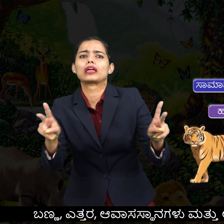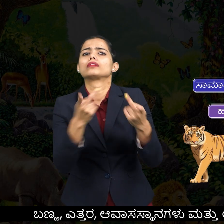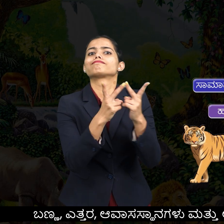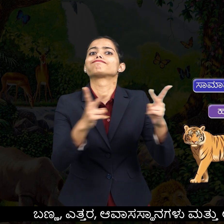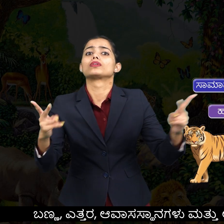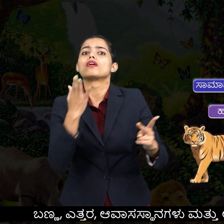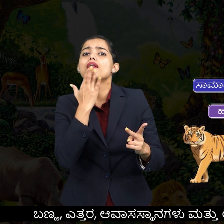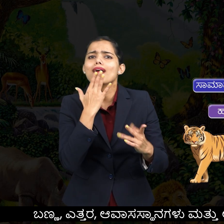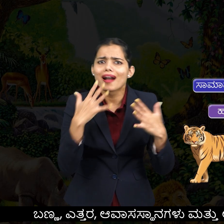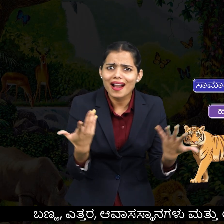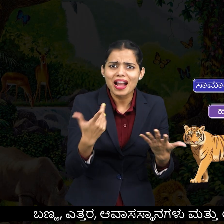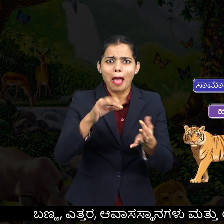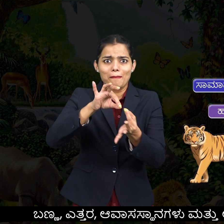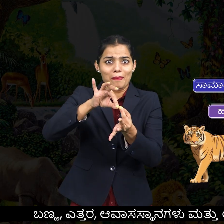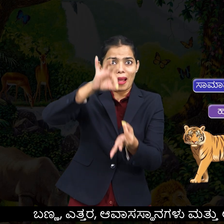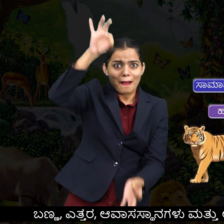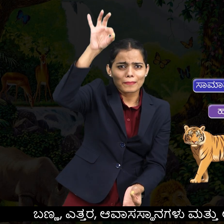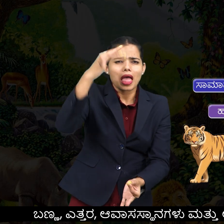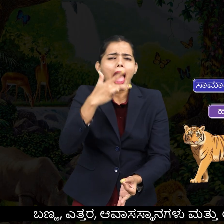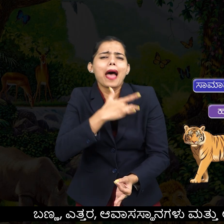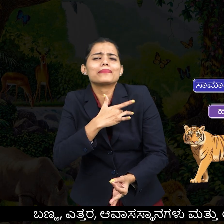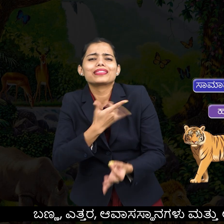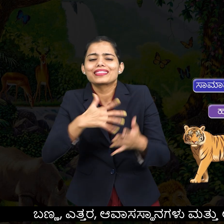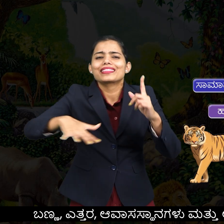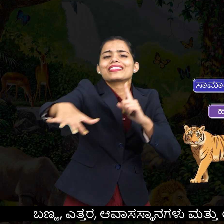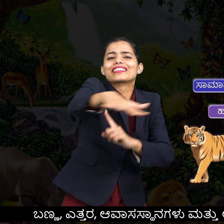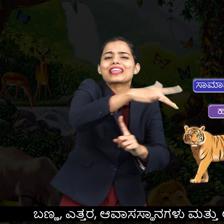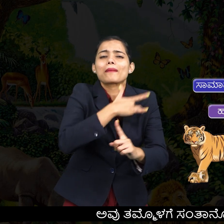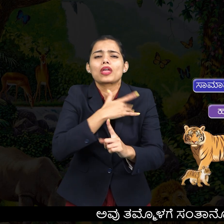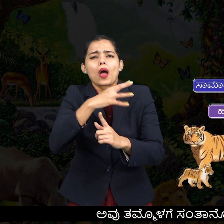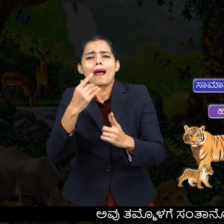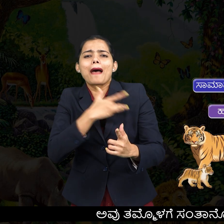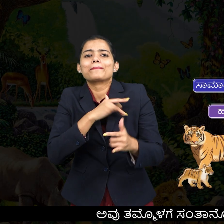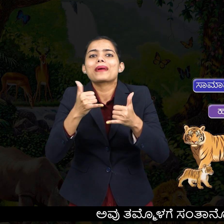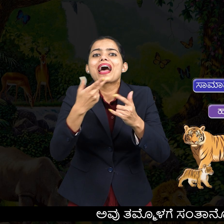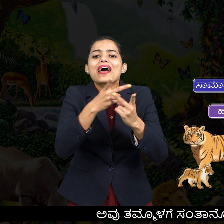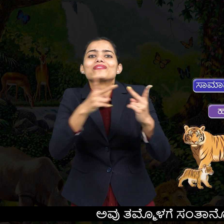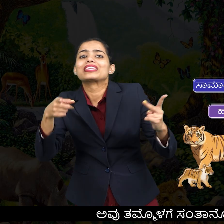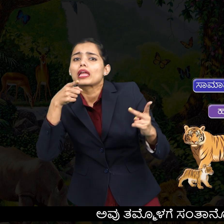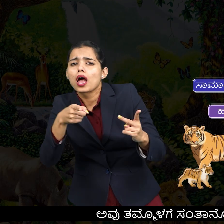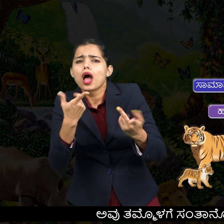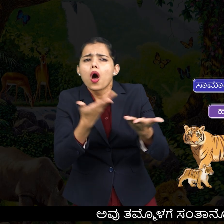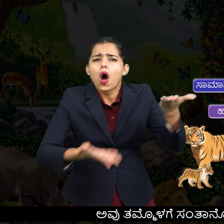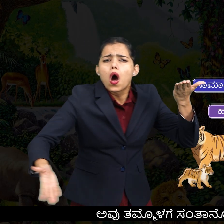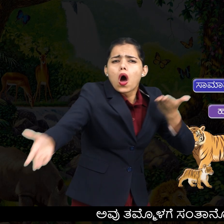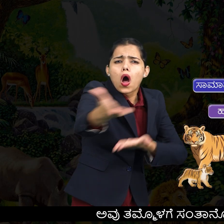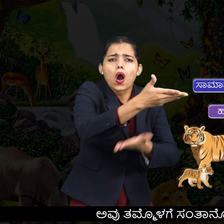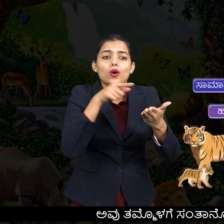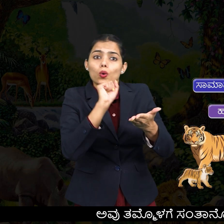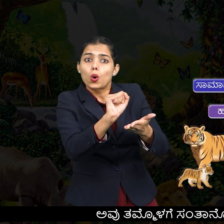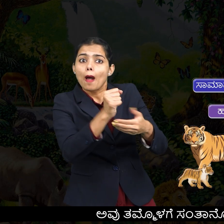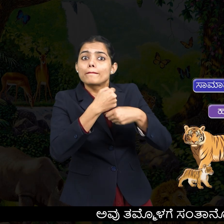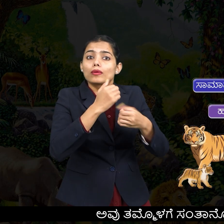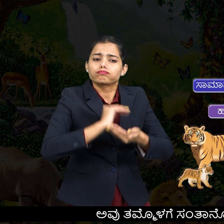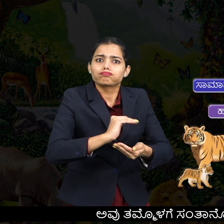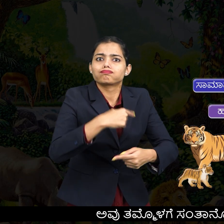ಸ್ಥಾನಗಳು ಮತ್ತು ಅಭ್ಯಾಸಗಳಲ್ಲಿನ ವ್ಯತ್ಯಾಸಗಳನ್ನು ಲೆಕ್ಕಿಸದೆ ಅವು ತಮ್ಮೊಳಗೆ ಸಂತಾನೋತ್ಪತ್ತಿ